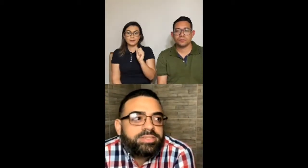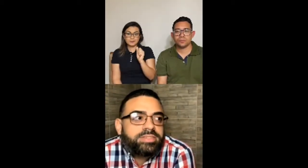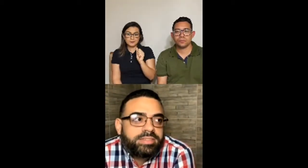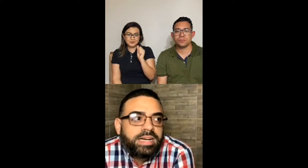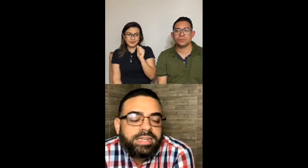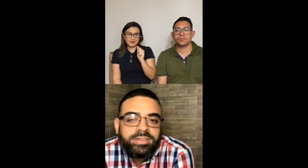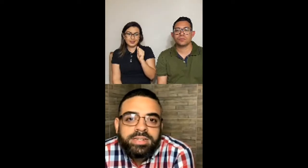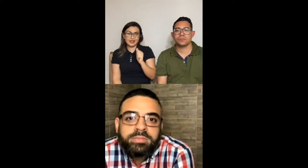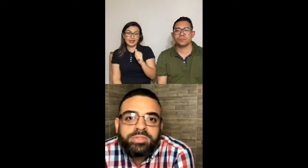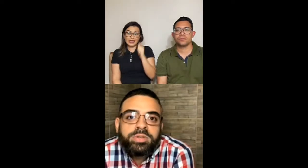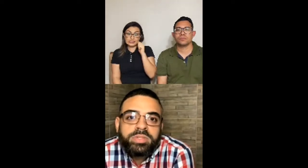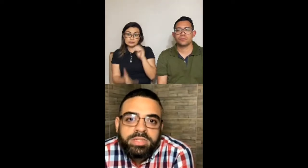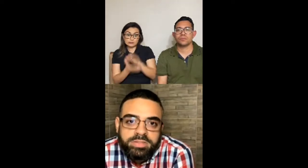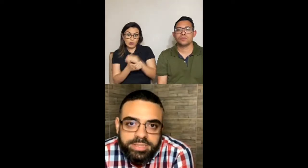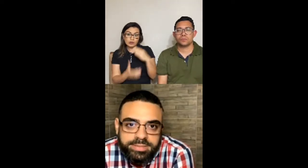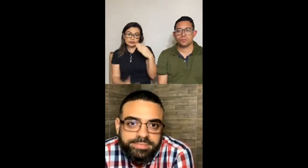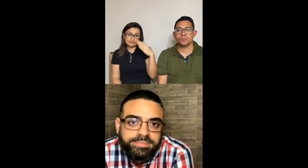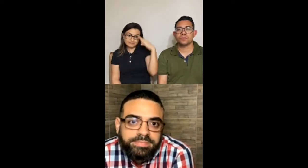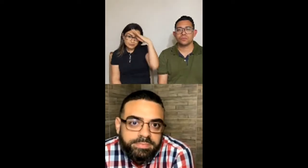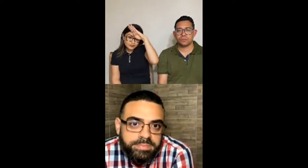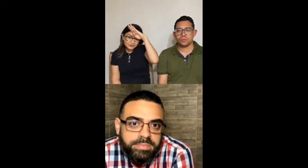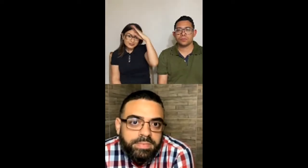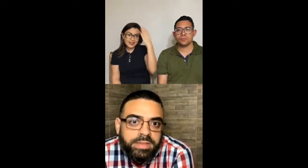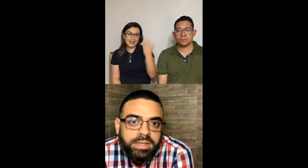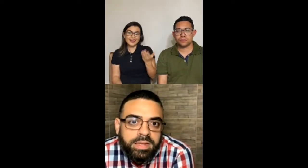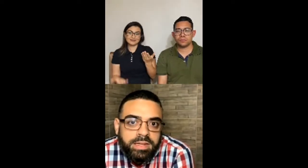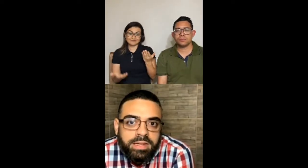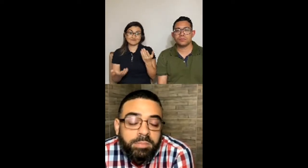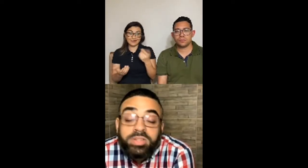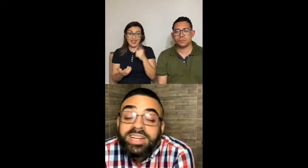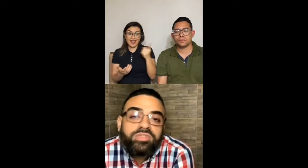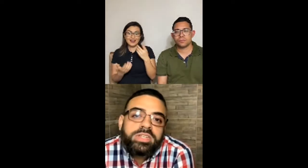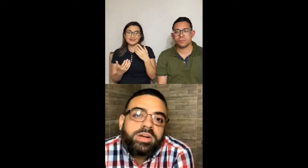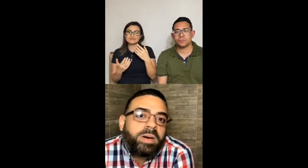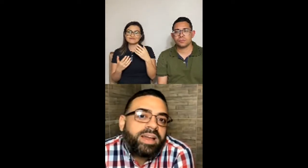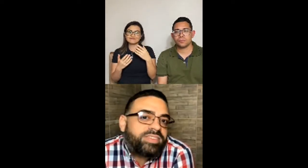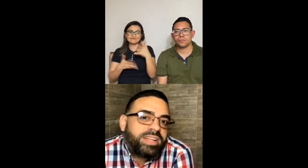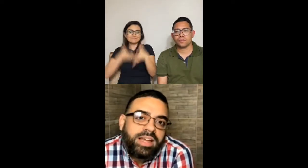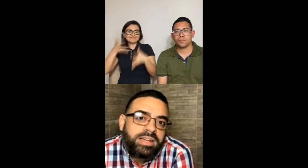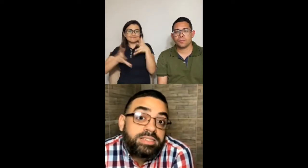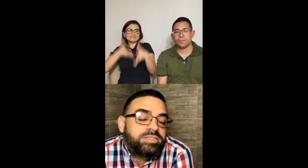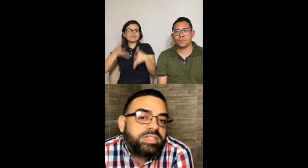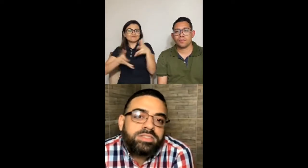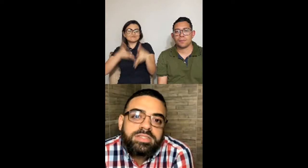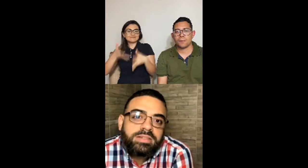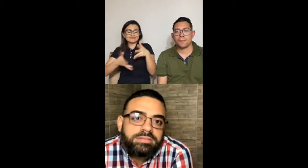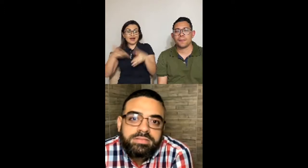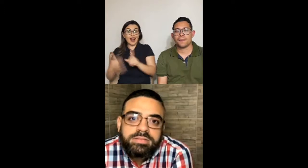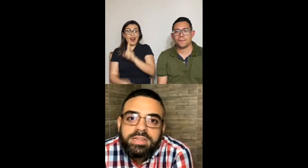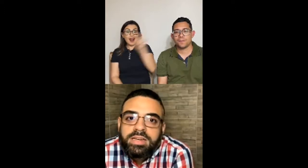Aí, com o episódio de nossa primeira dama, graças a Deus, aquilo ali mudou muita coisa.